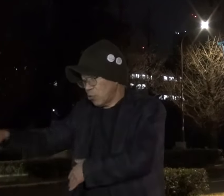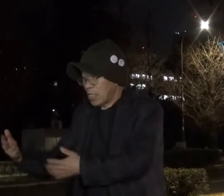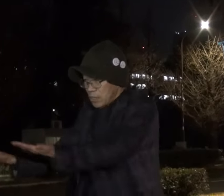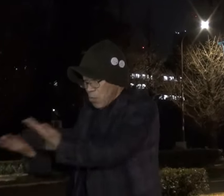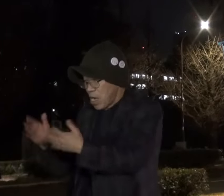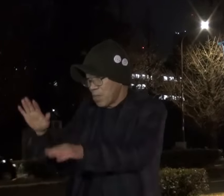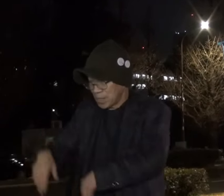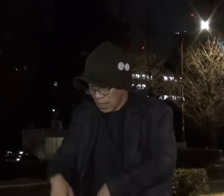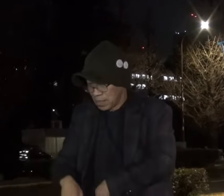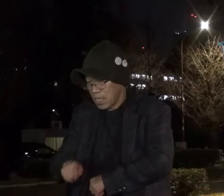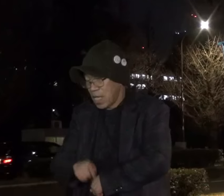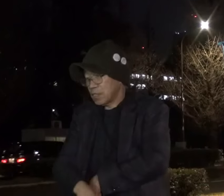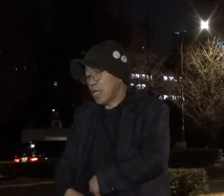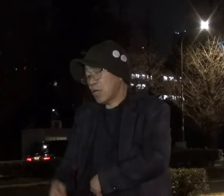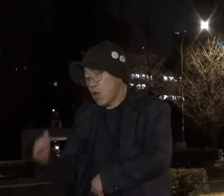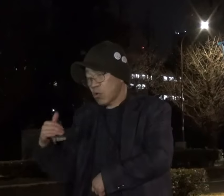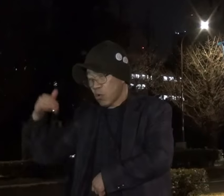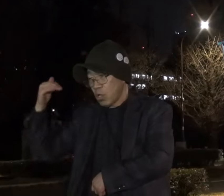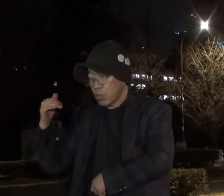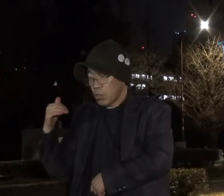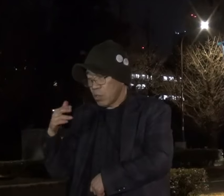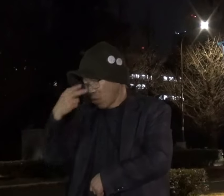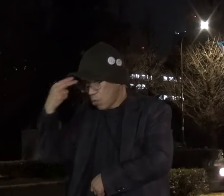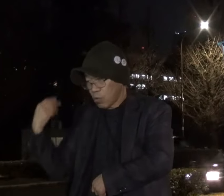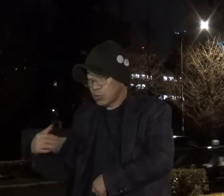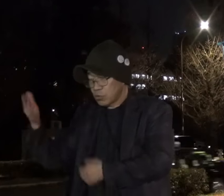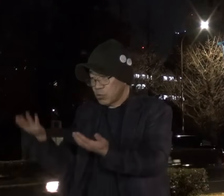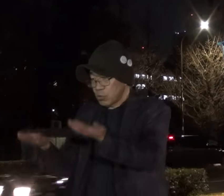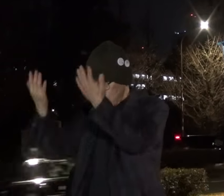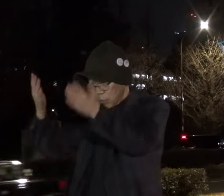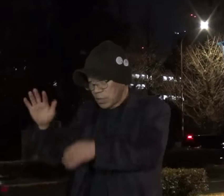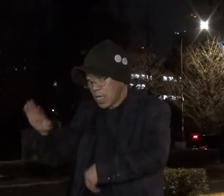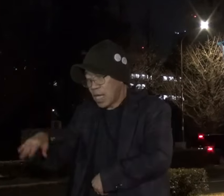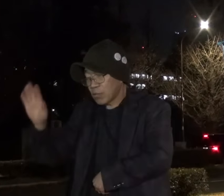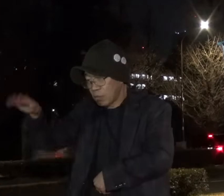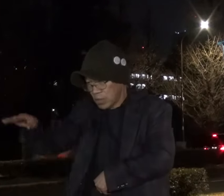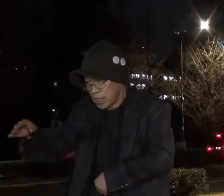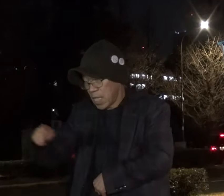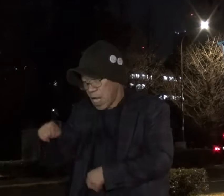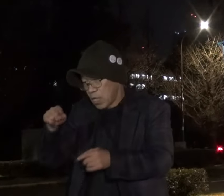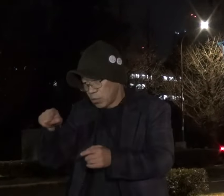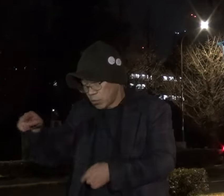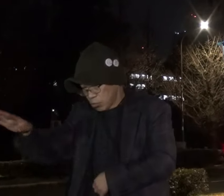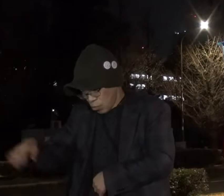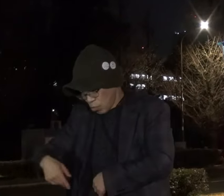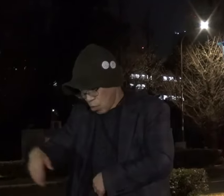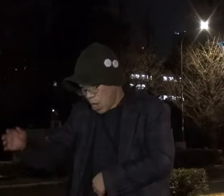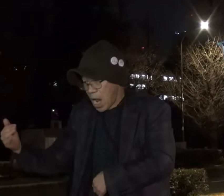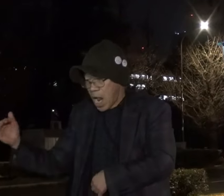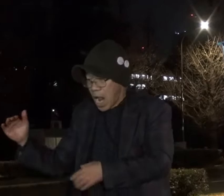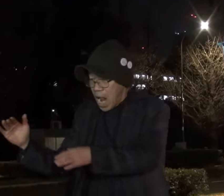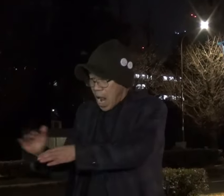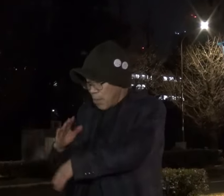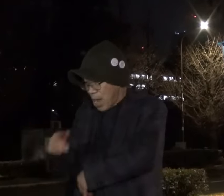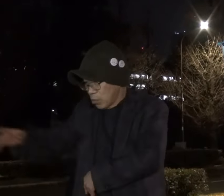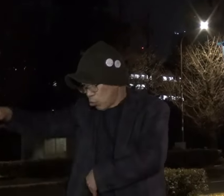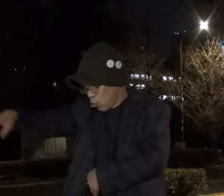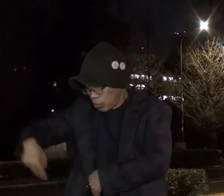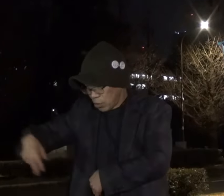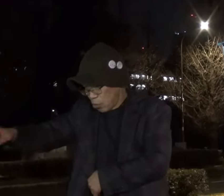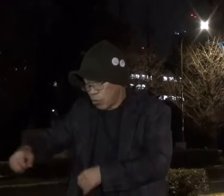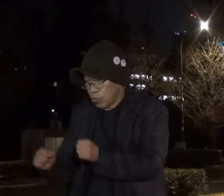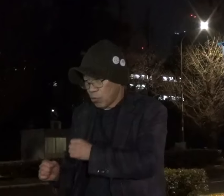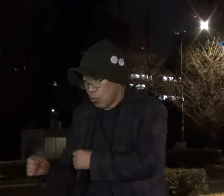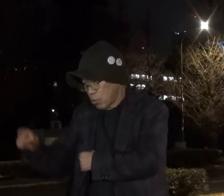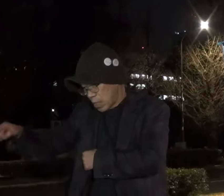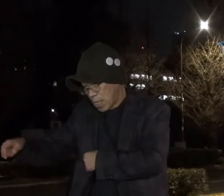後は進学や就職で浜通りを離れた時期もありましたが、20代前半の時に戻り、結婚するまでずっと